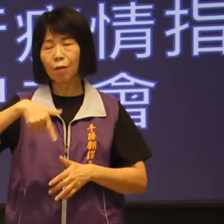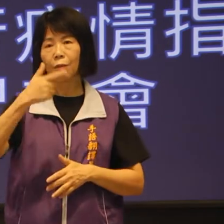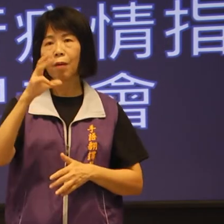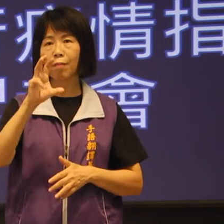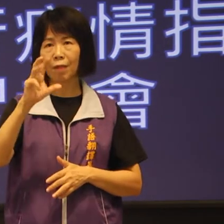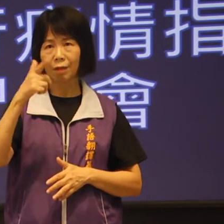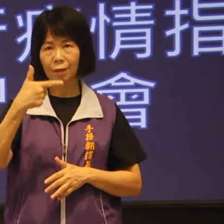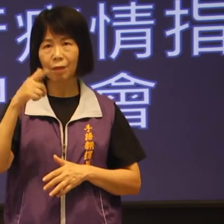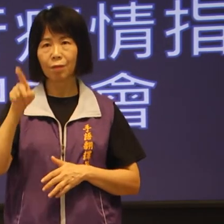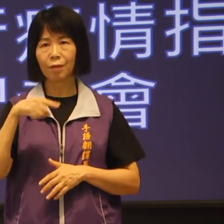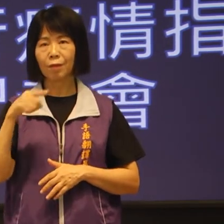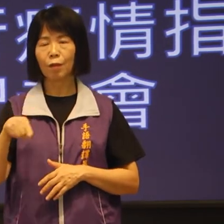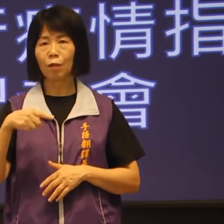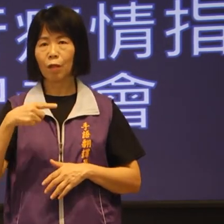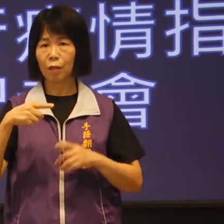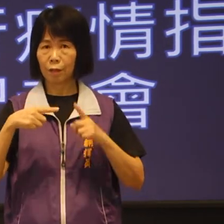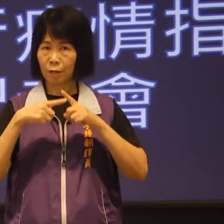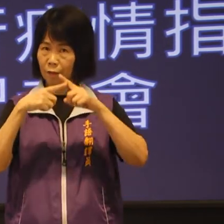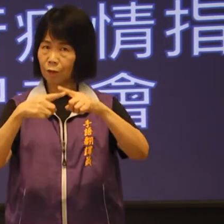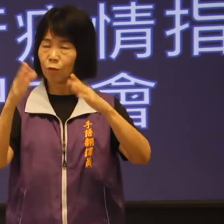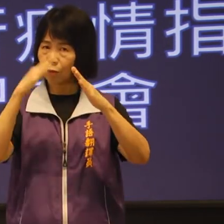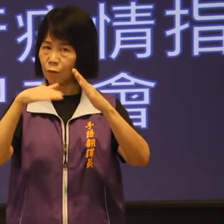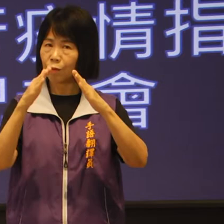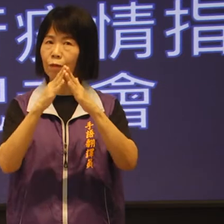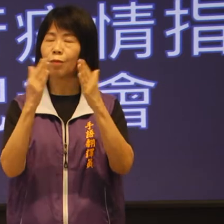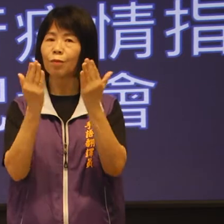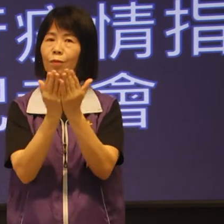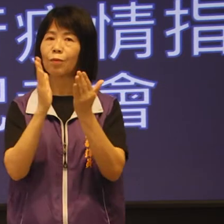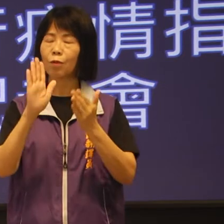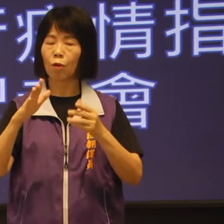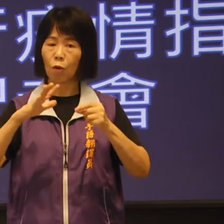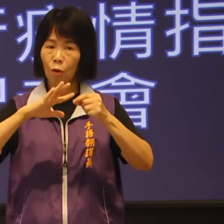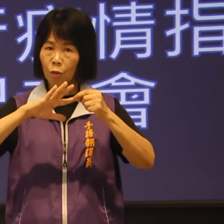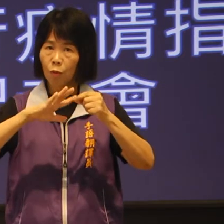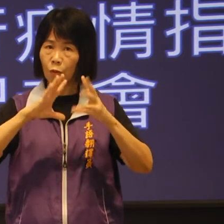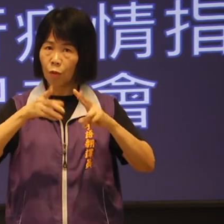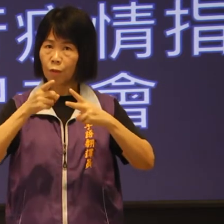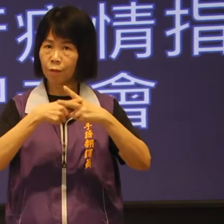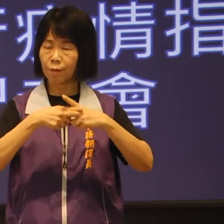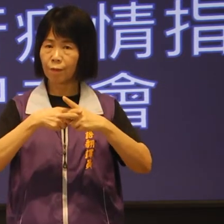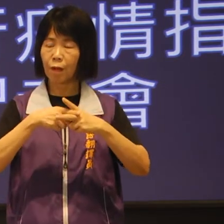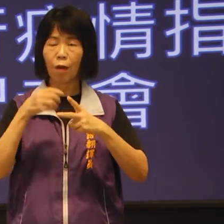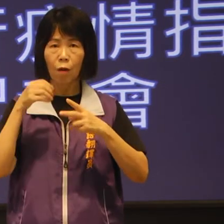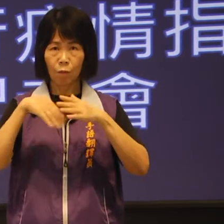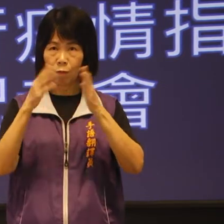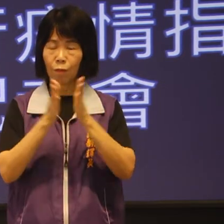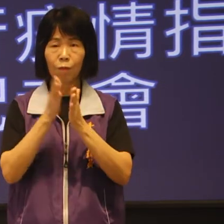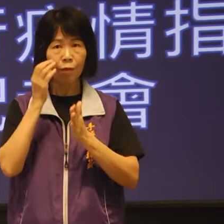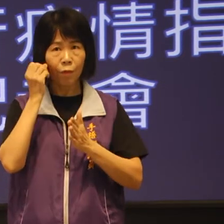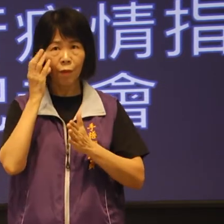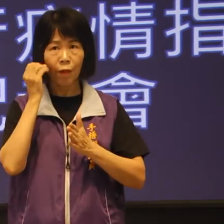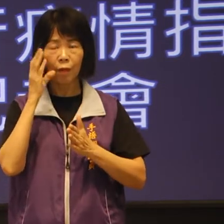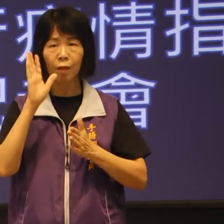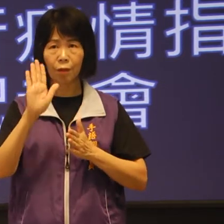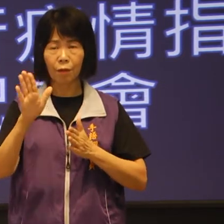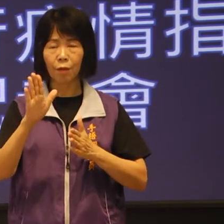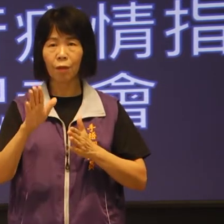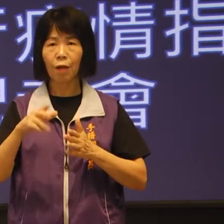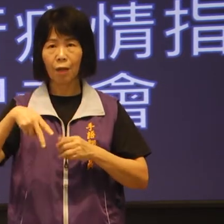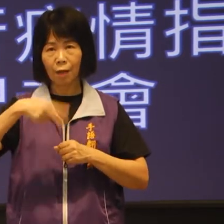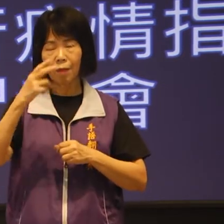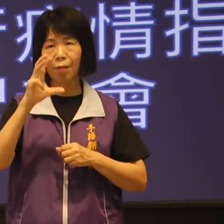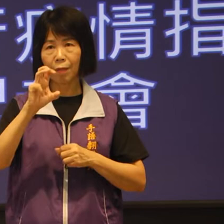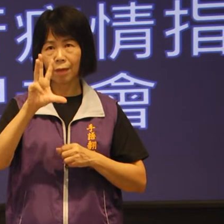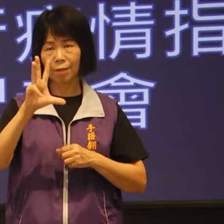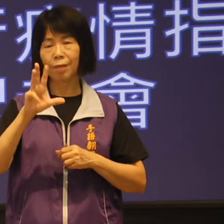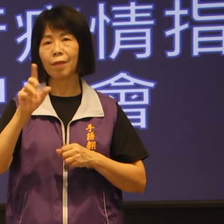人有到校上课，国小的部分全县有288人还是到校